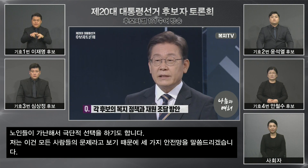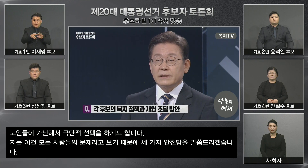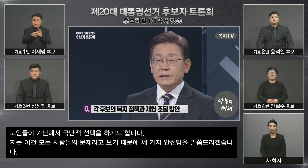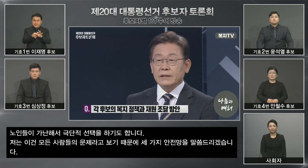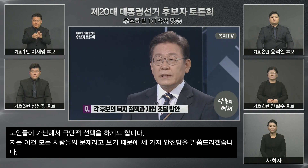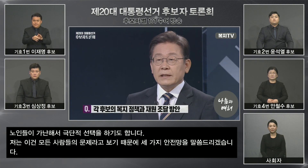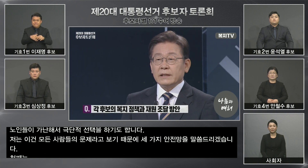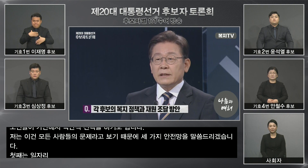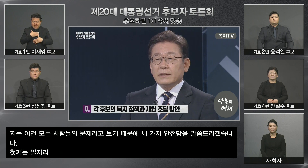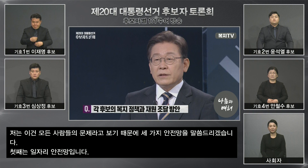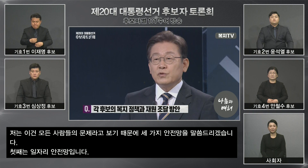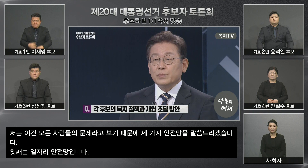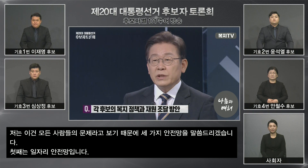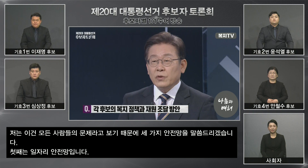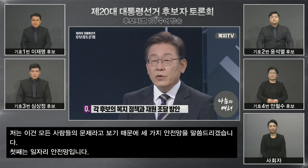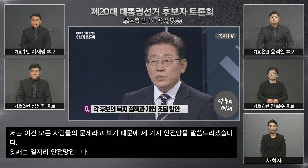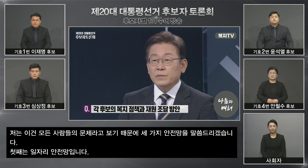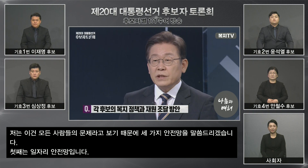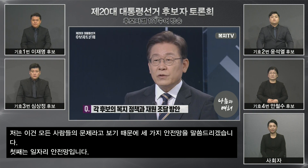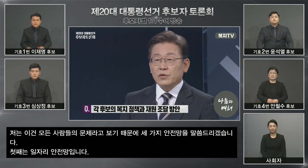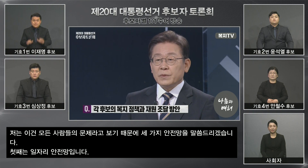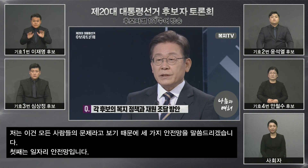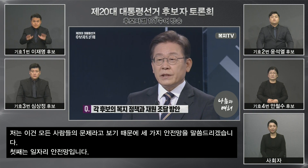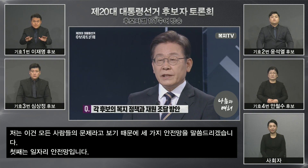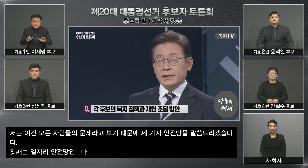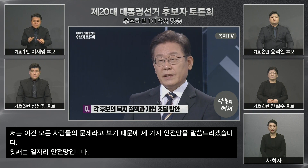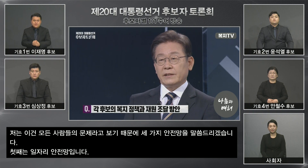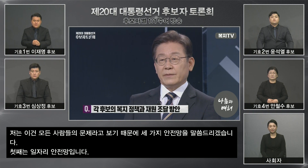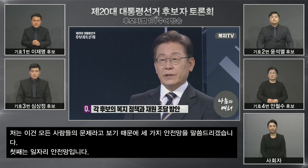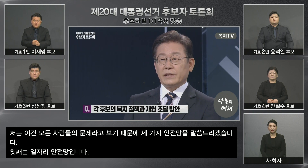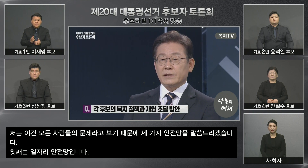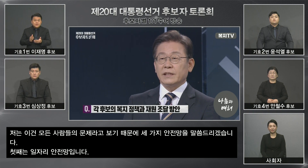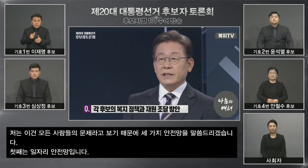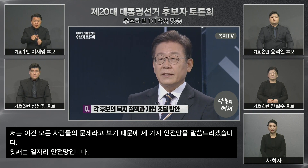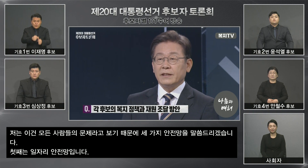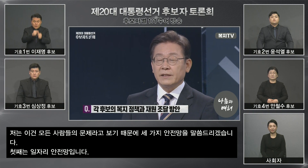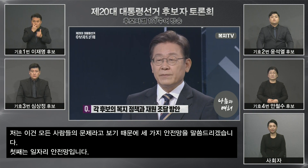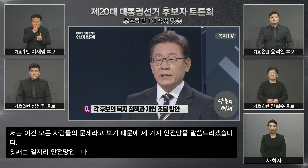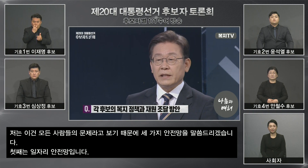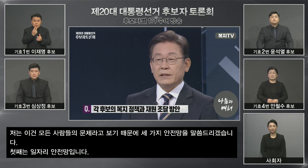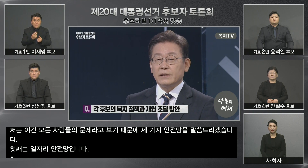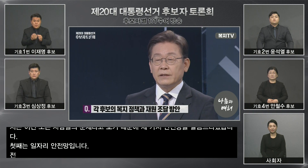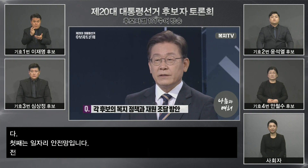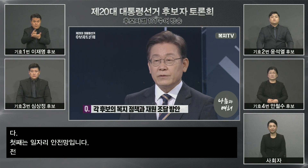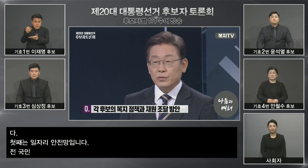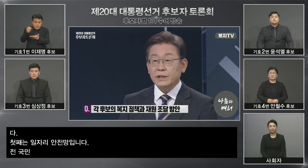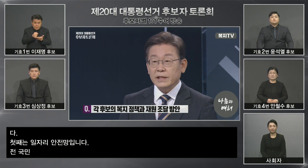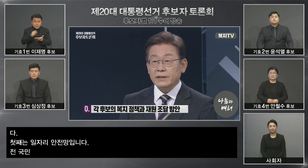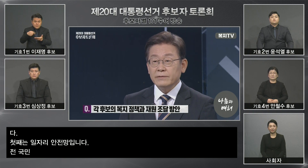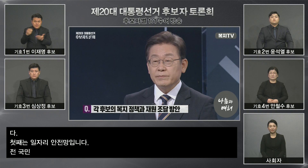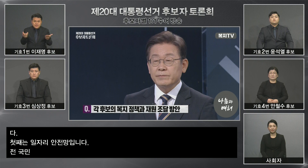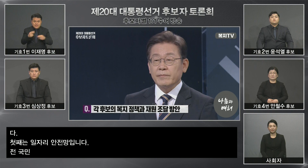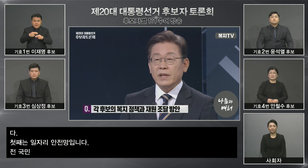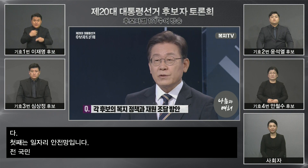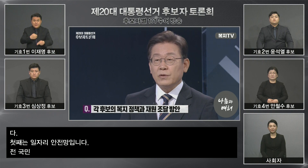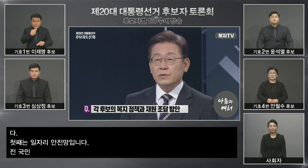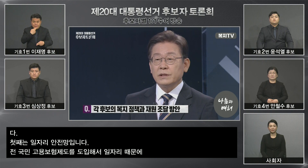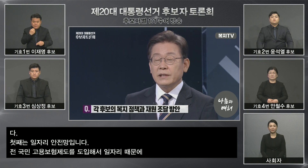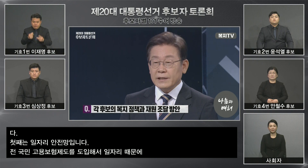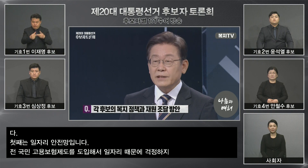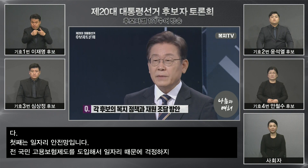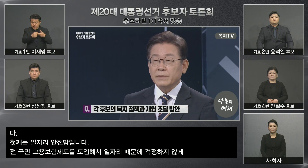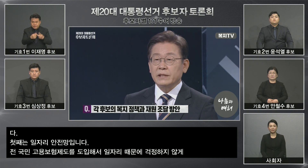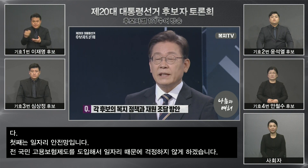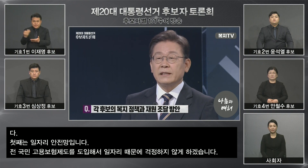안전망입니다. 전 국민 고용보험제도를 도입해서 일자리 때문에 걱정하지 않게 하겠습니다. 두 번째는